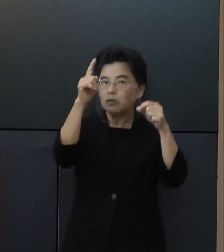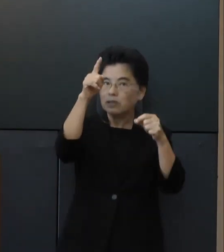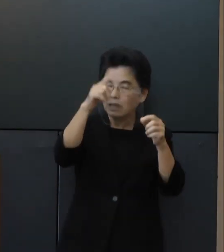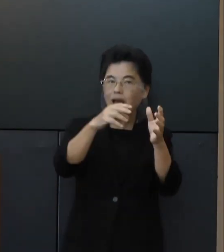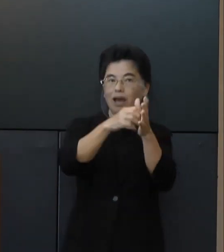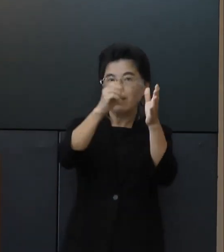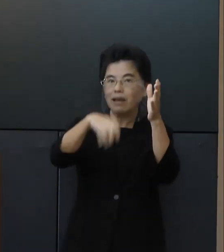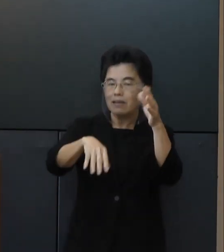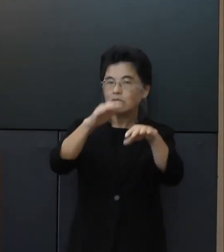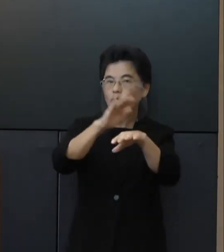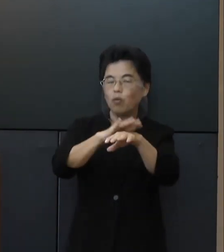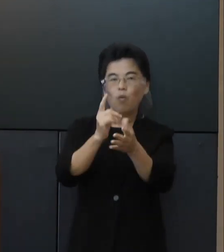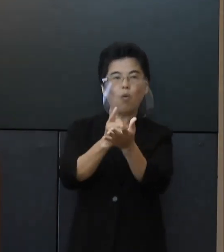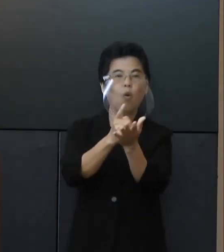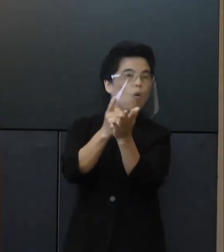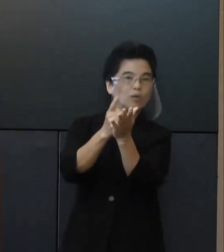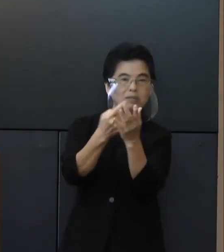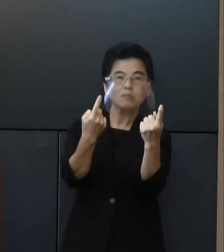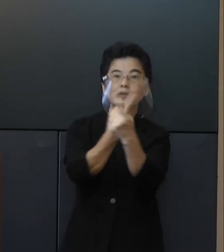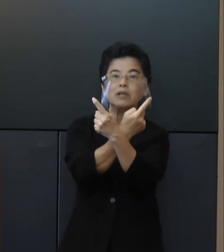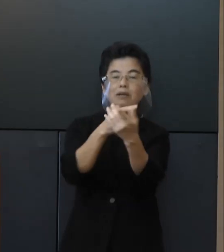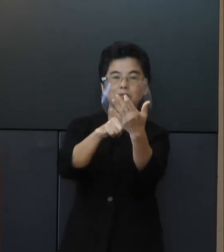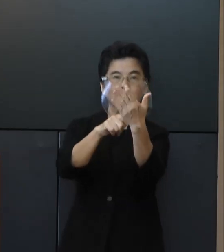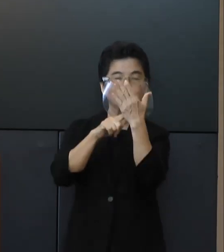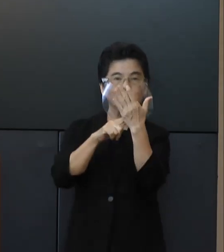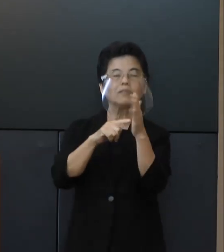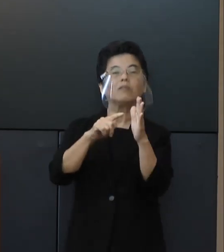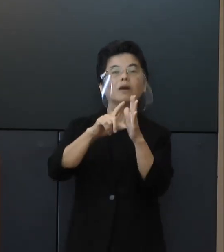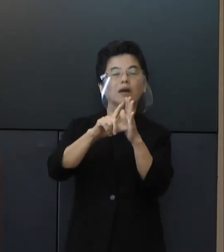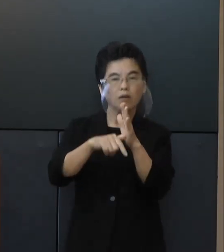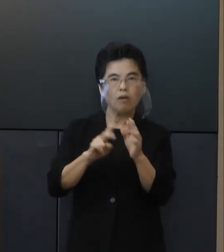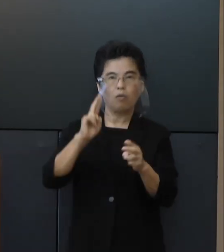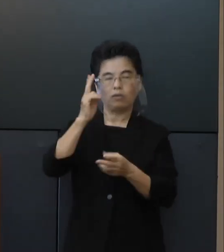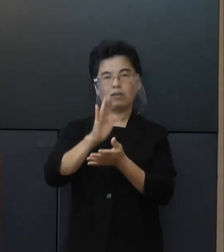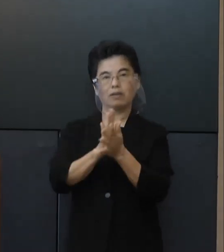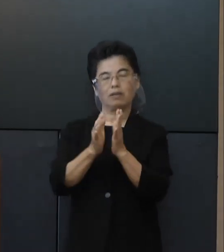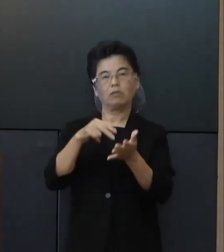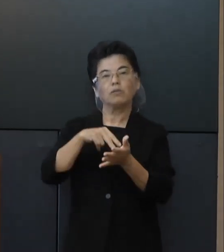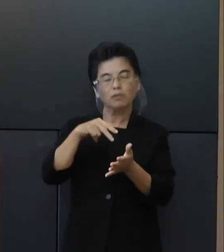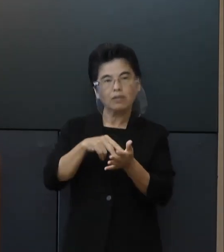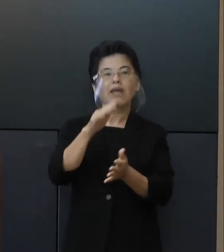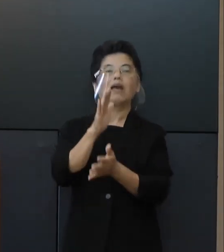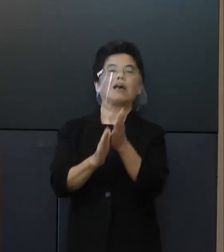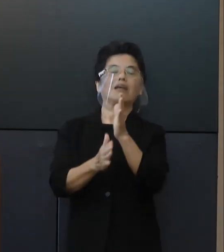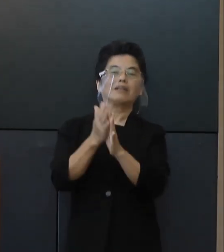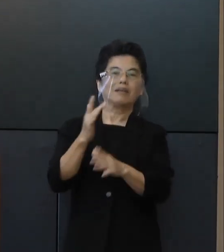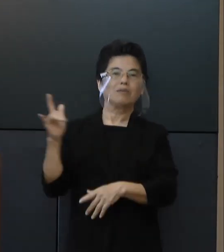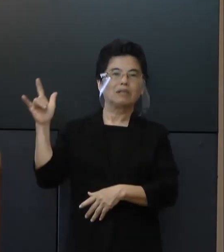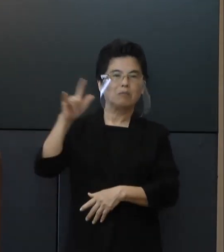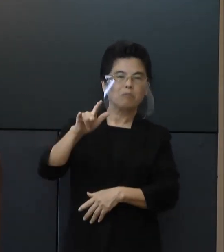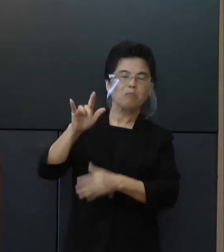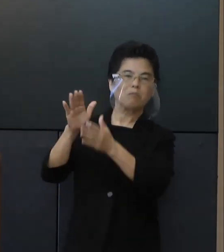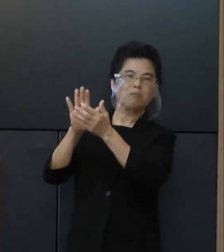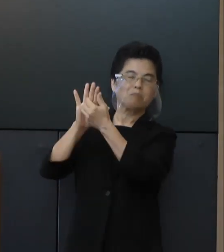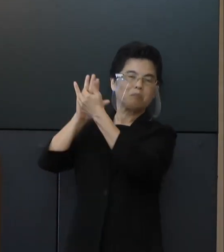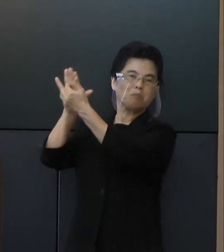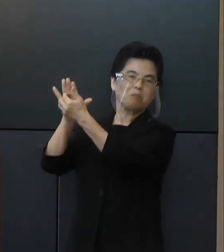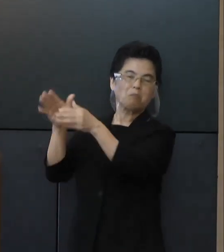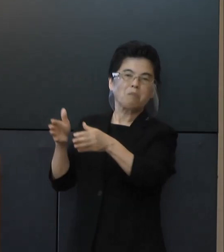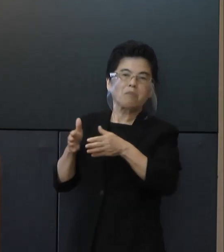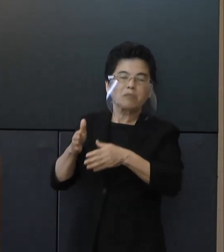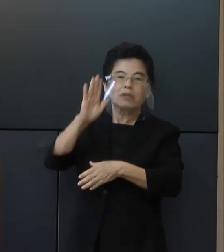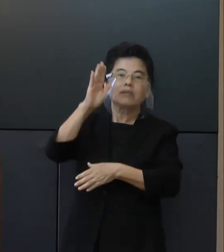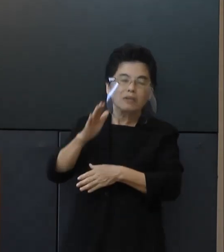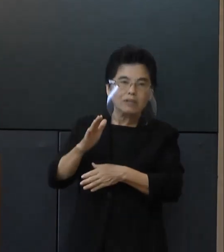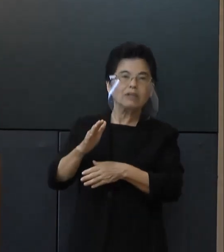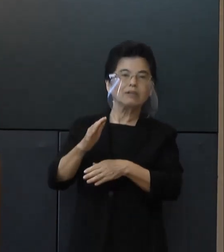の方針を見直すようなことがあるとしたら、当然県としては再度の渡航自粛要請などについて速やかに対